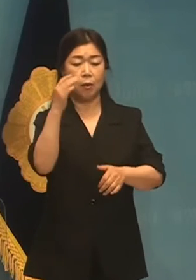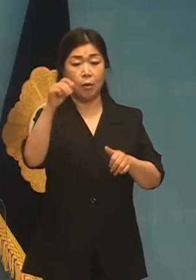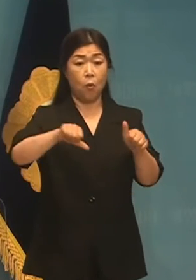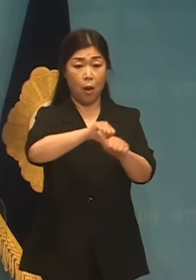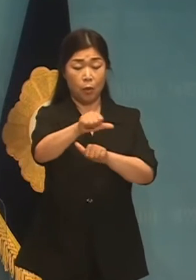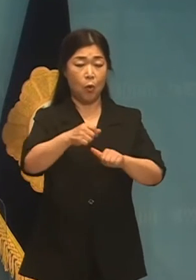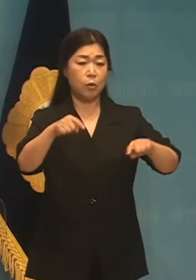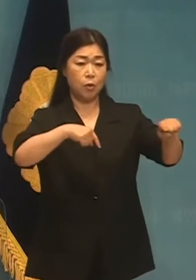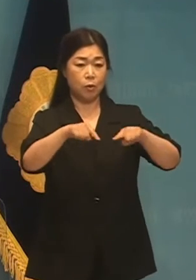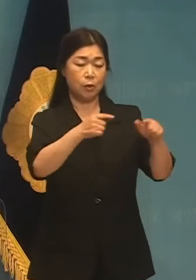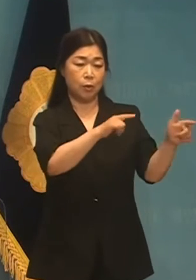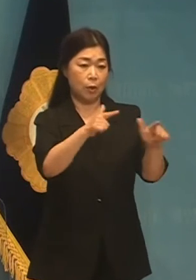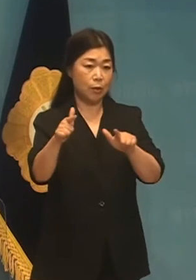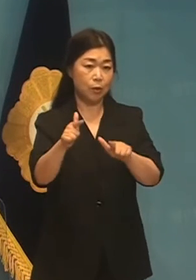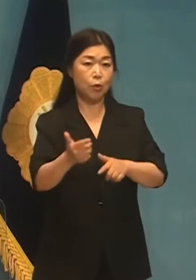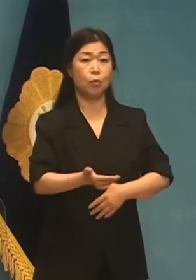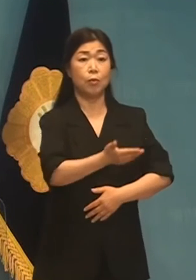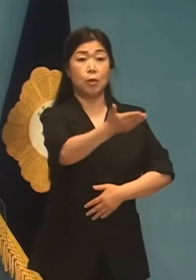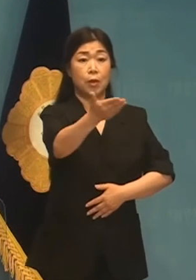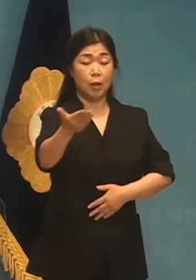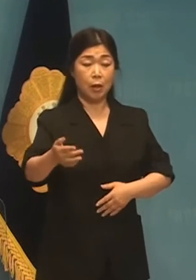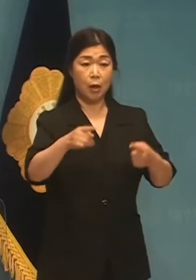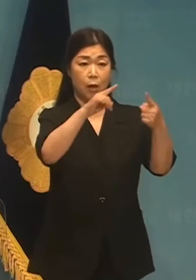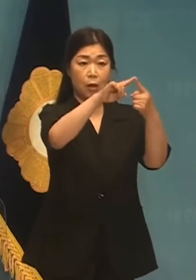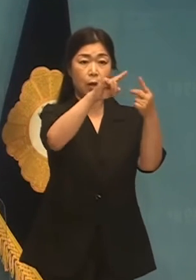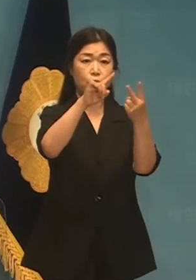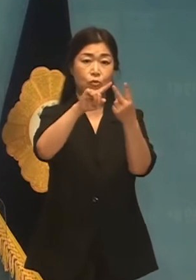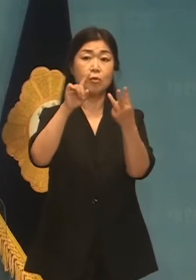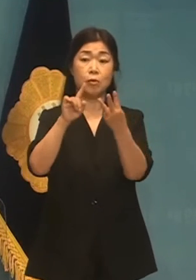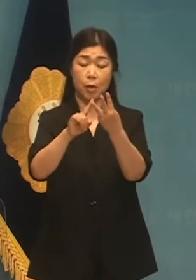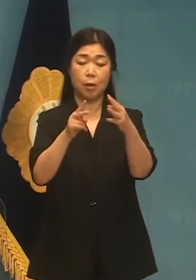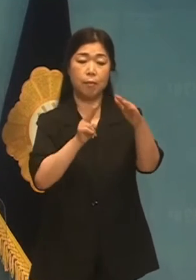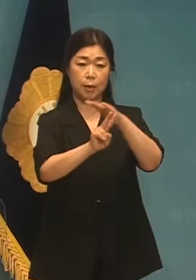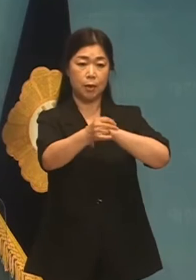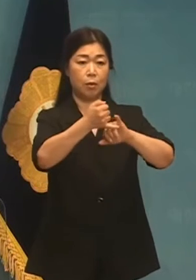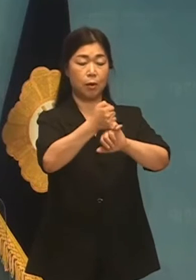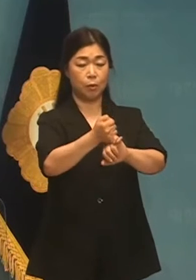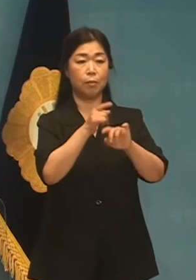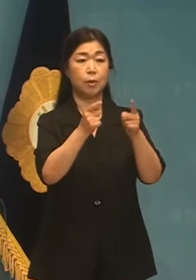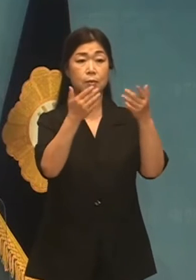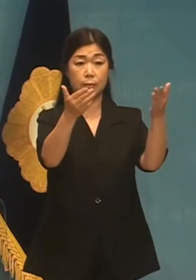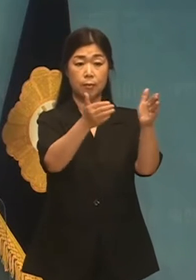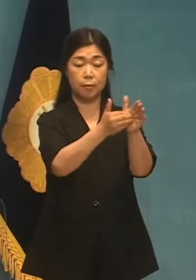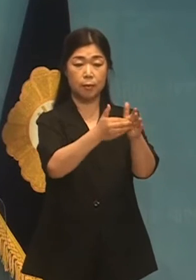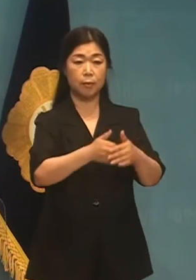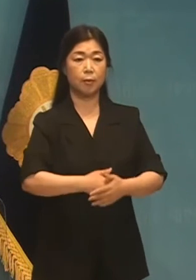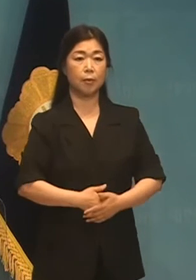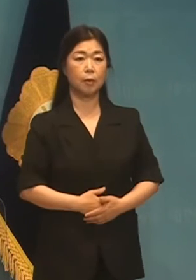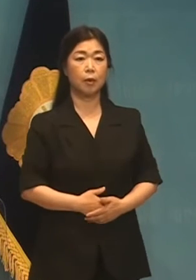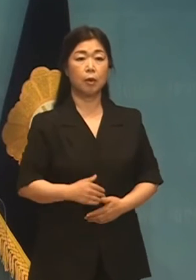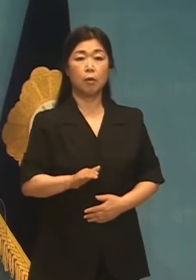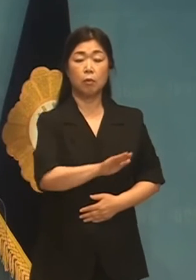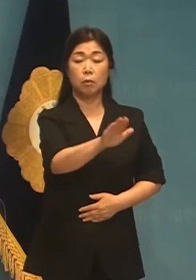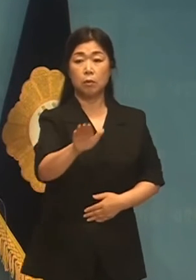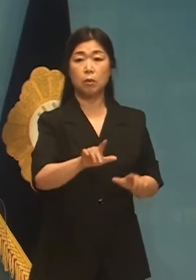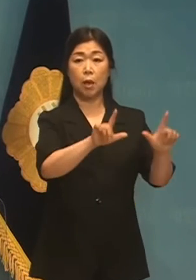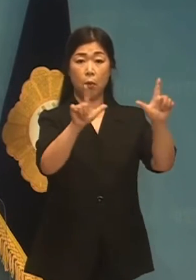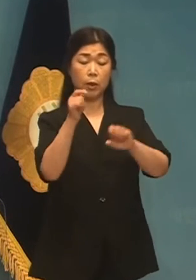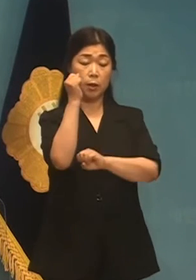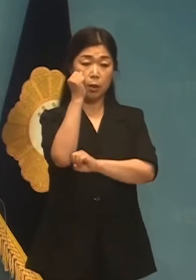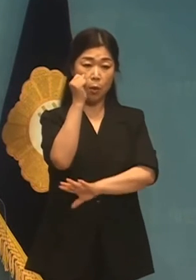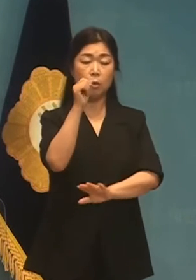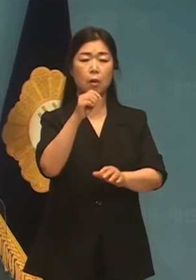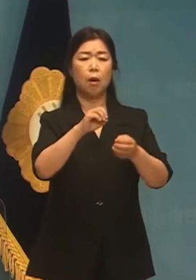등 국민 여러분께 세 가지 비전과 약속을 드렸습니다. 우리 사회의